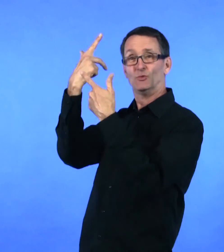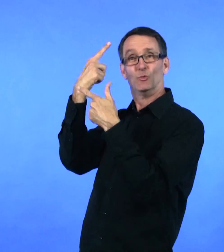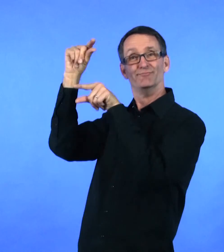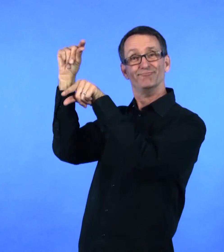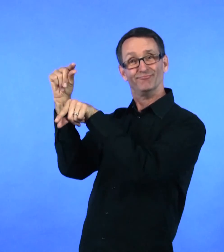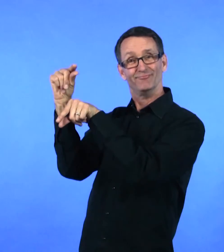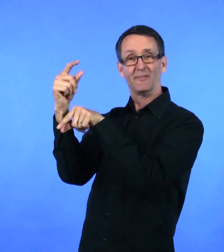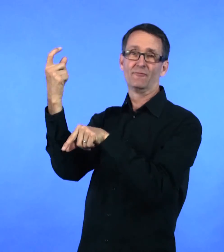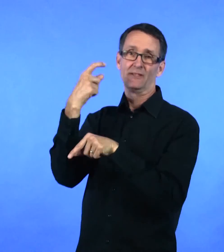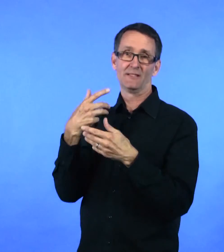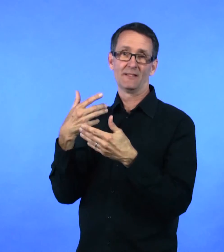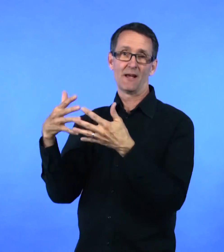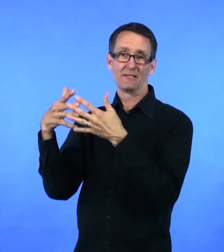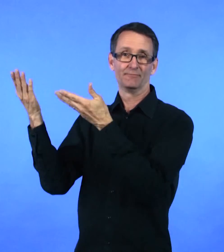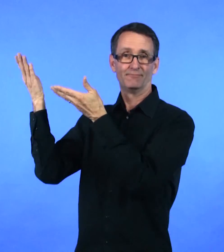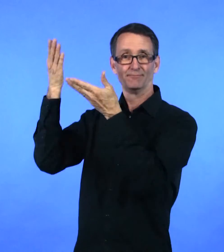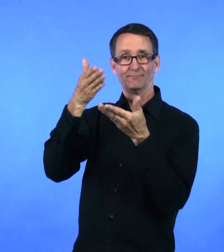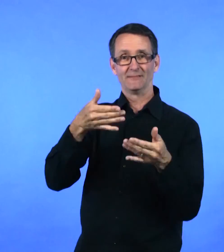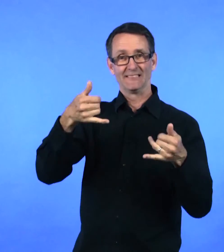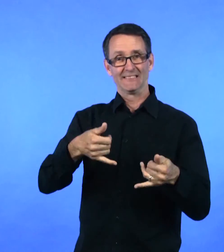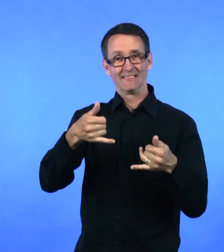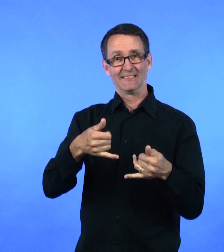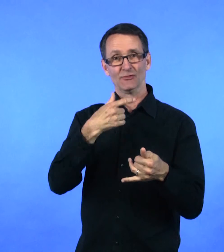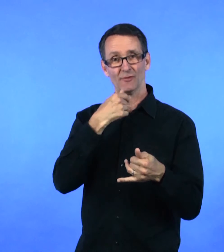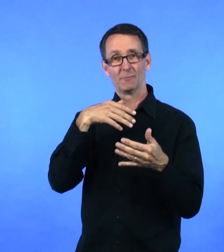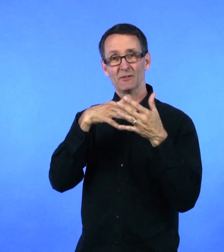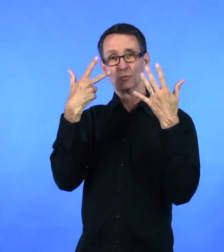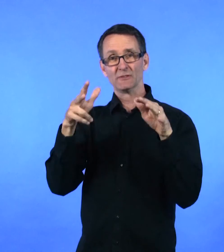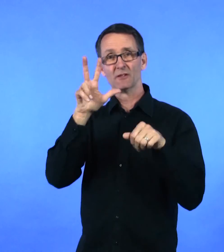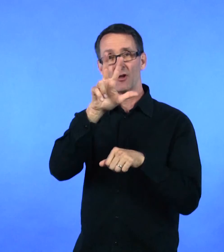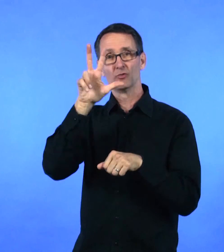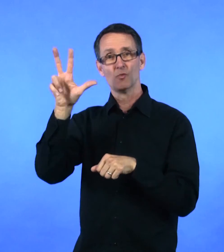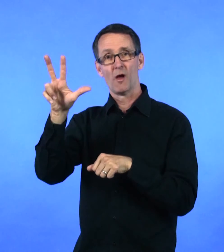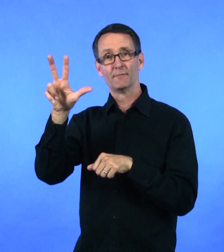présentés dans la vitrine proviennent d'Amérique du Nord et ont été acquis en